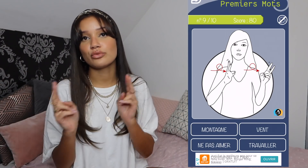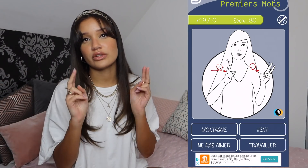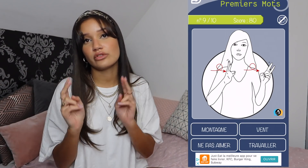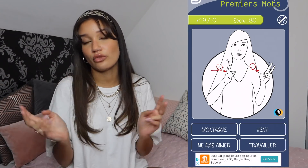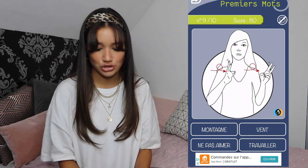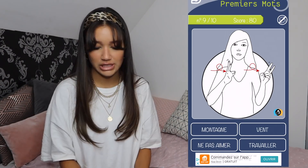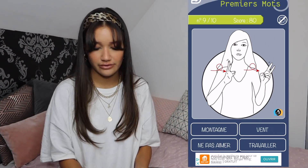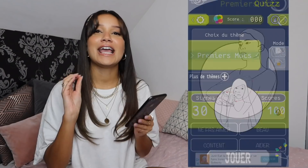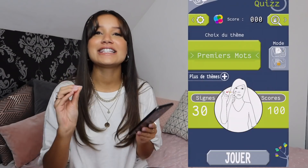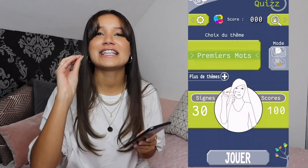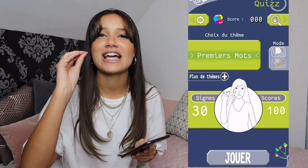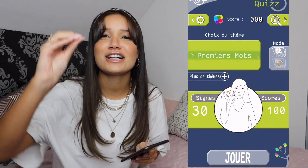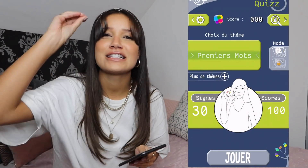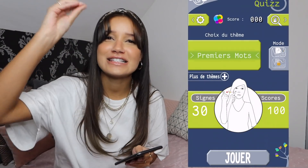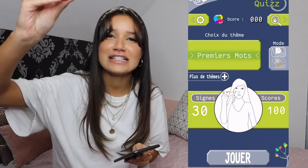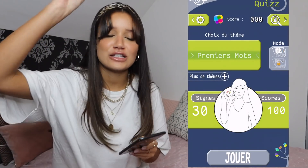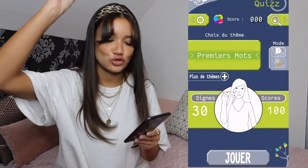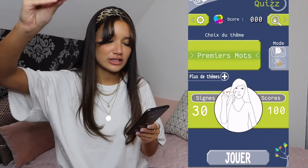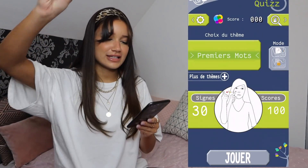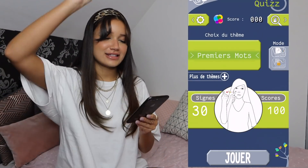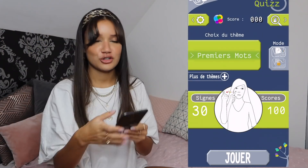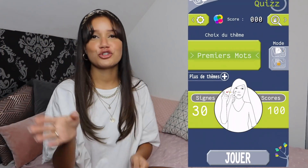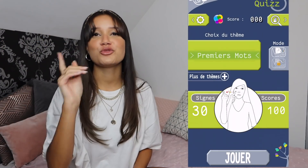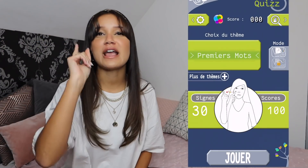peu ça fait le vent. Je dirais vent. Et c'est un 10 sur 10. Je suis